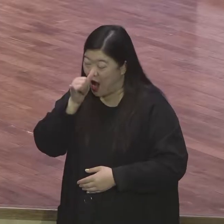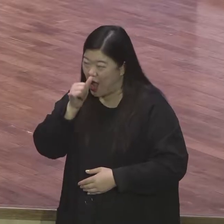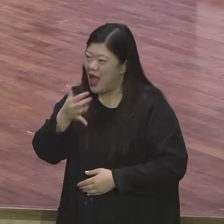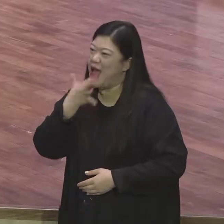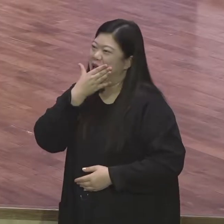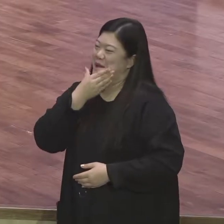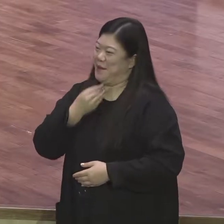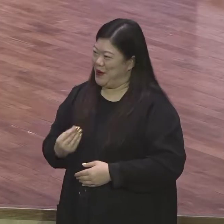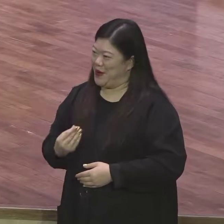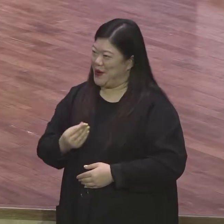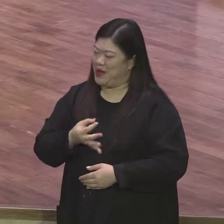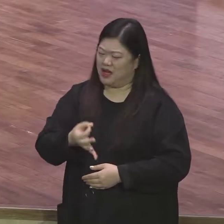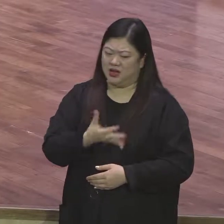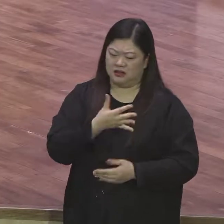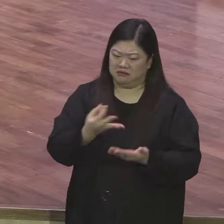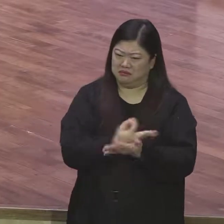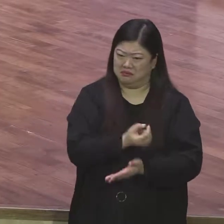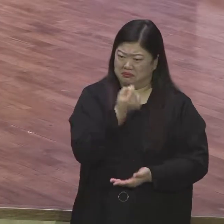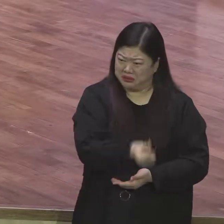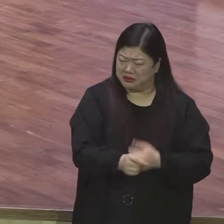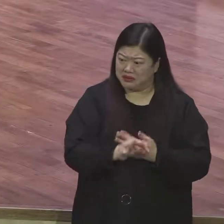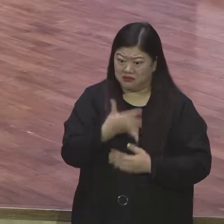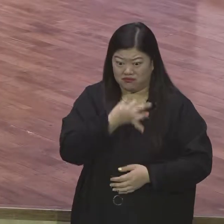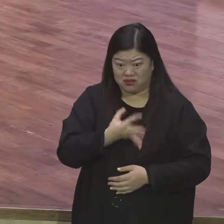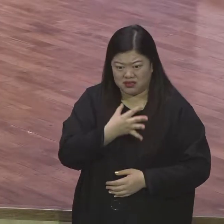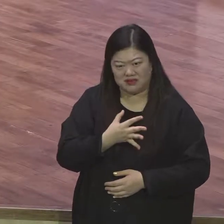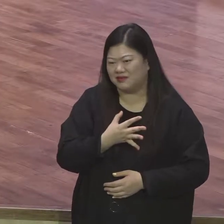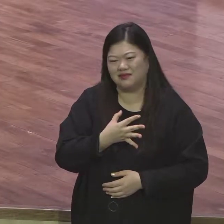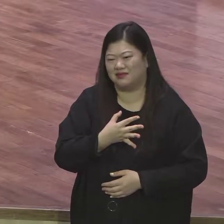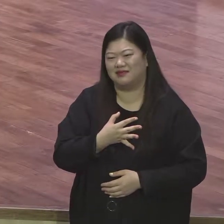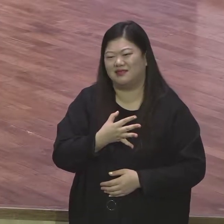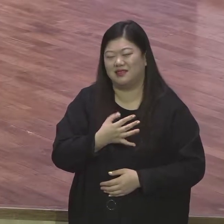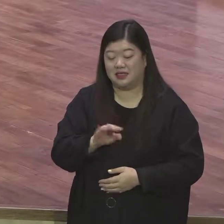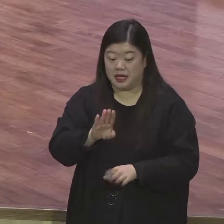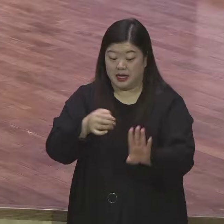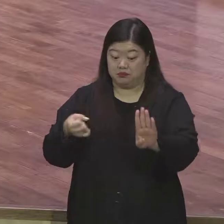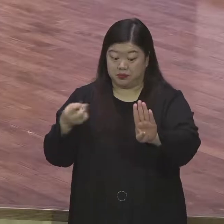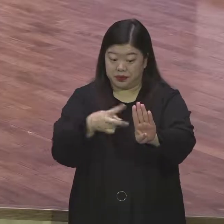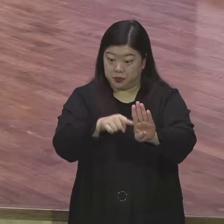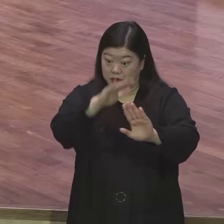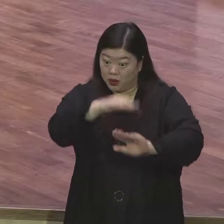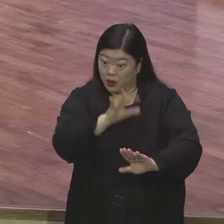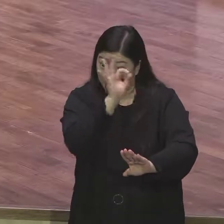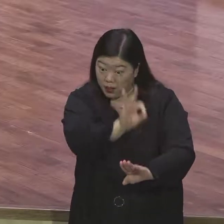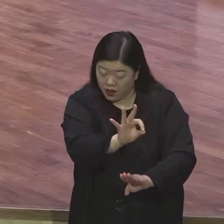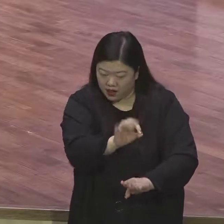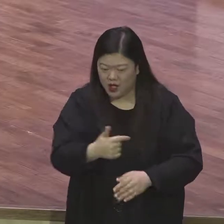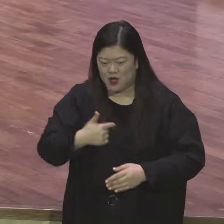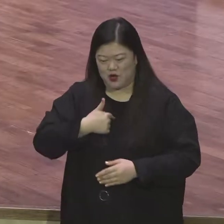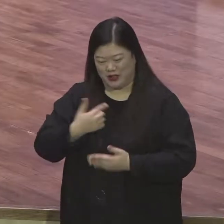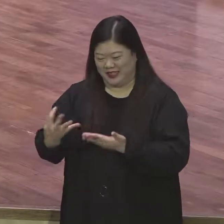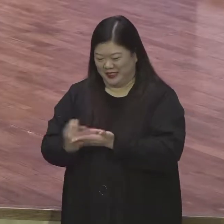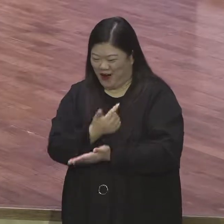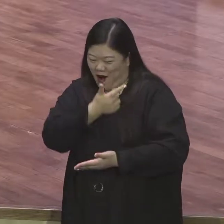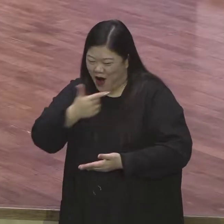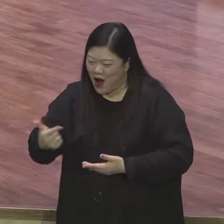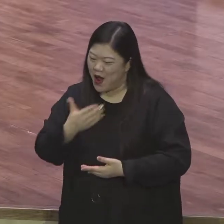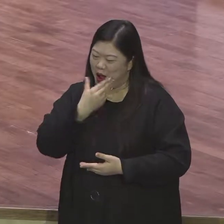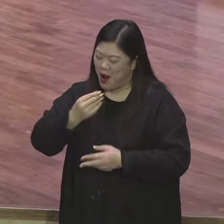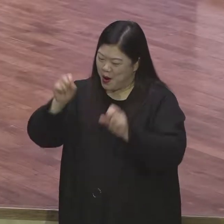맞추지요. 그런데 이 빌립보서를 기록한 사도 바울의 기쁨은 이런 것과는 차원이